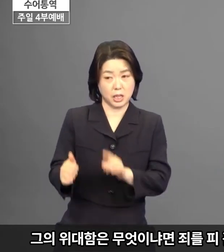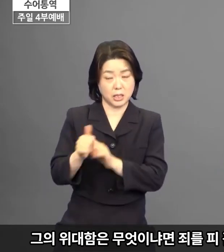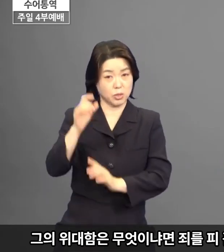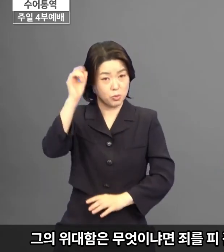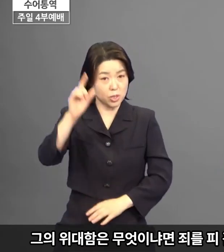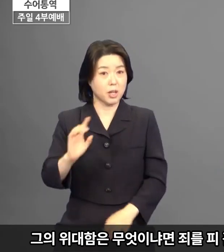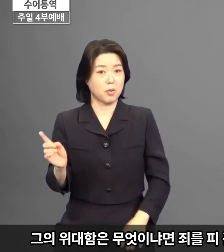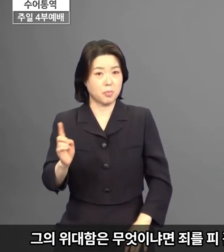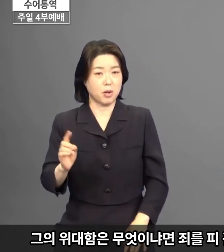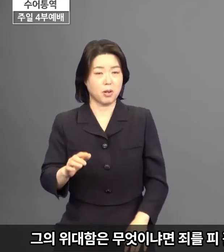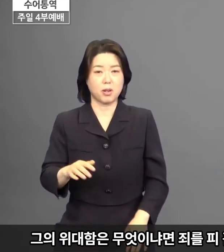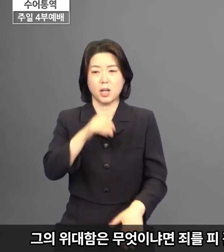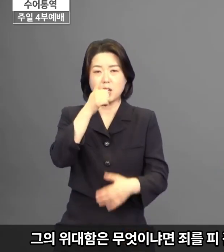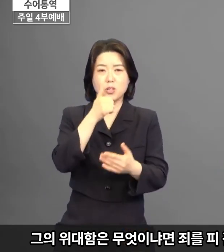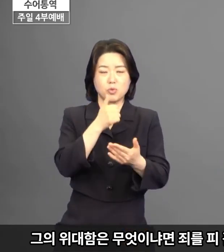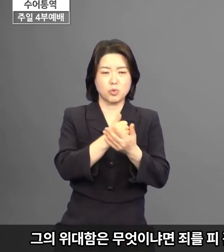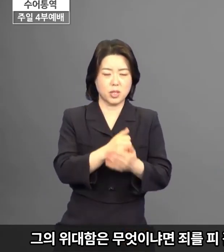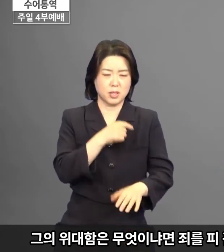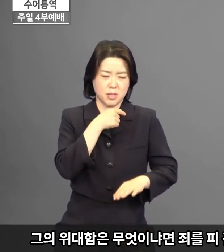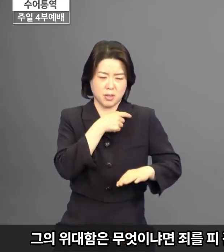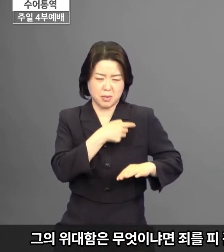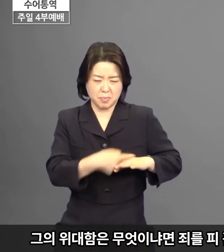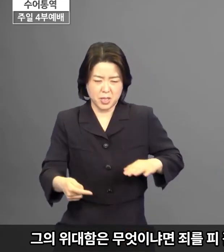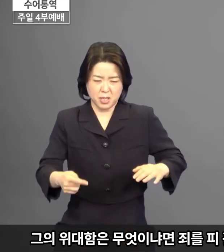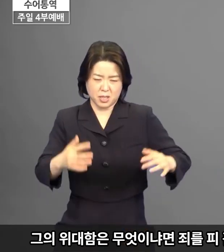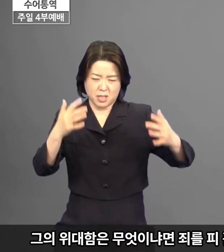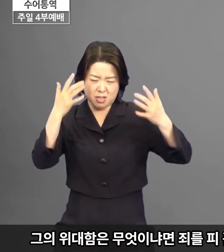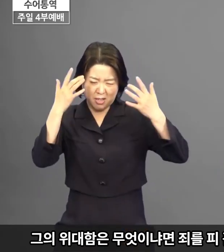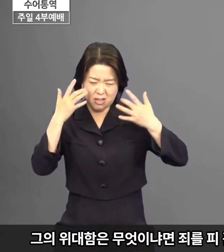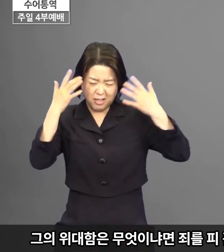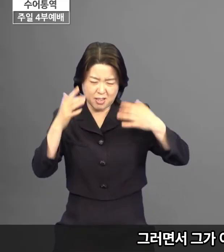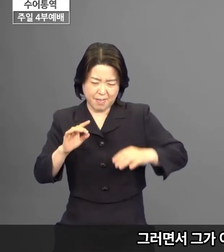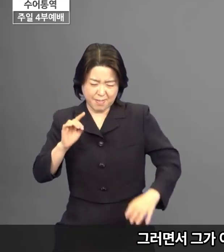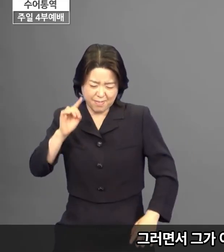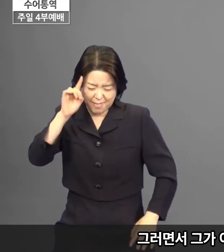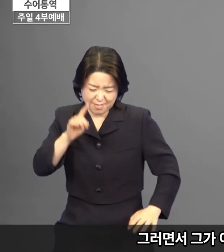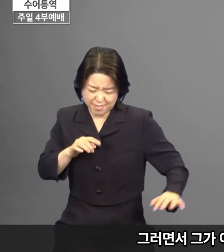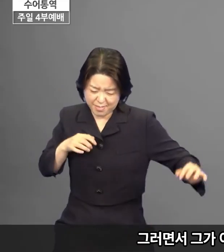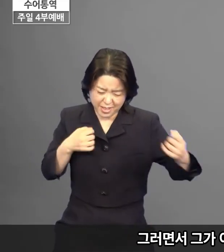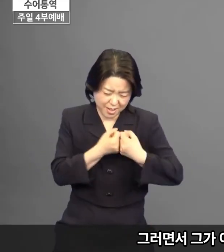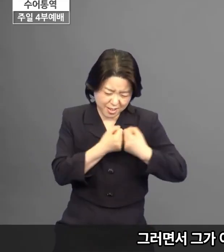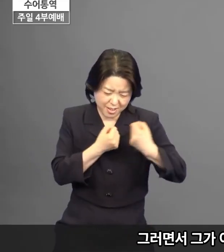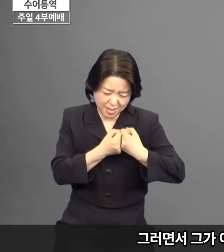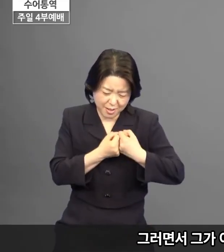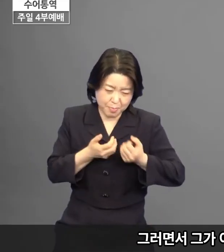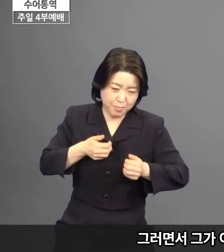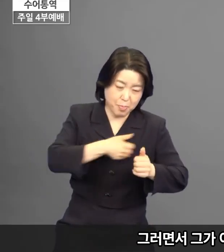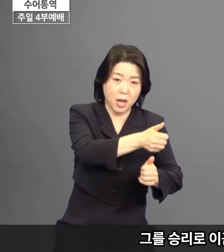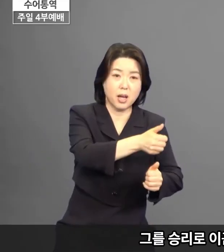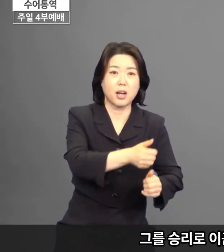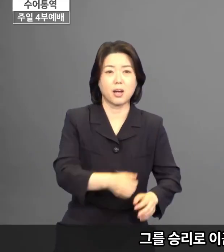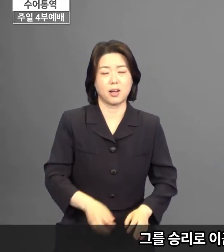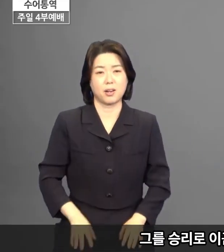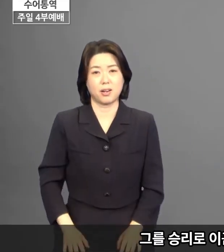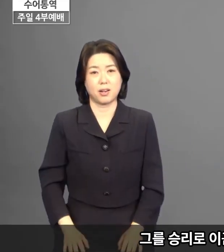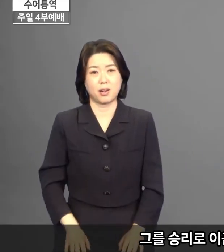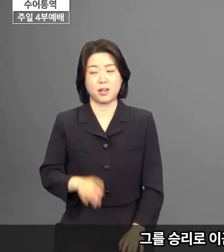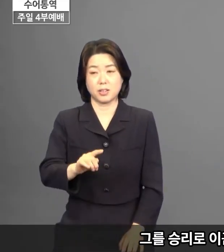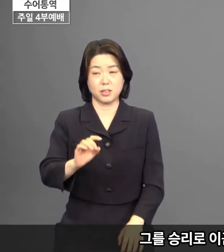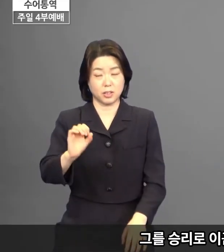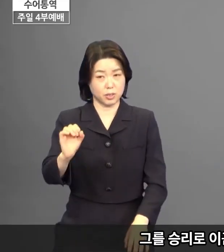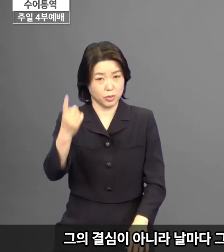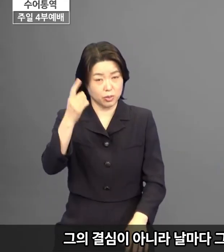무엇이냐면 죄를 피 흘리기까지 끝까지 싸웠다는 것입니다. 그러면서 그가 이제 이렇게 고백을 하죠. 그를 승리로 이끈